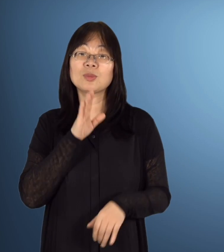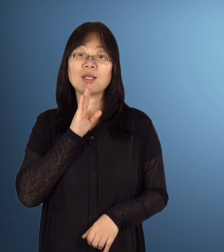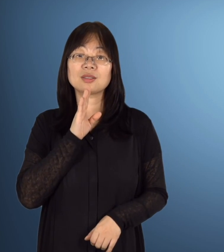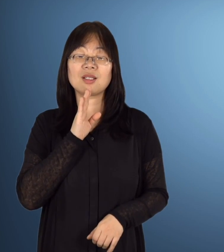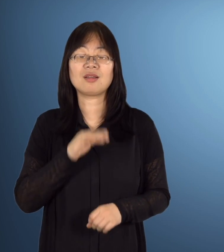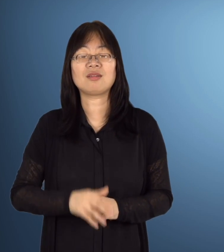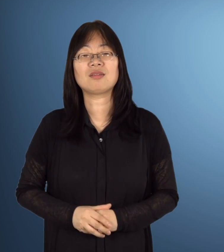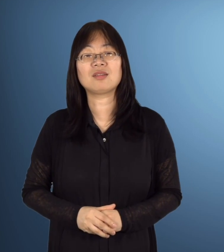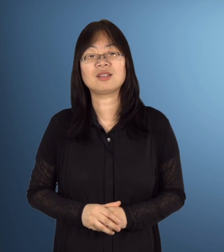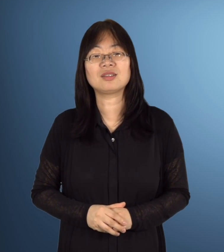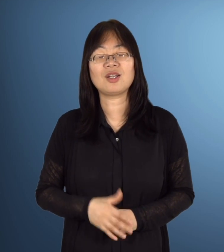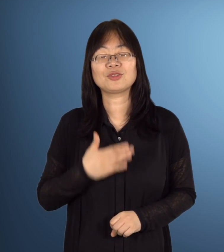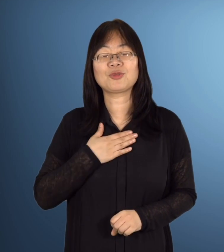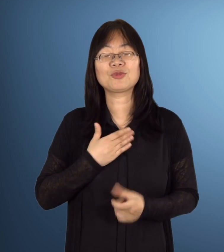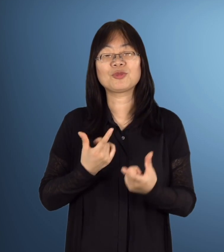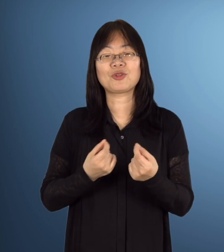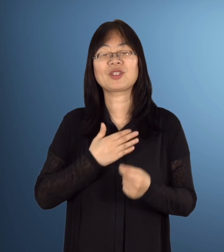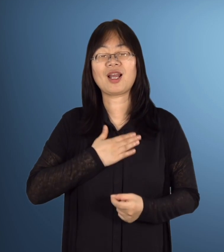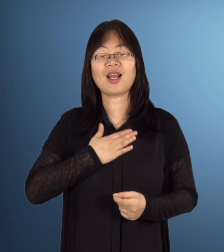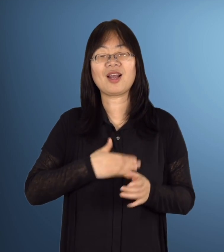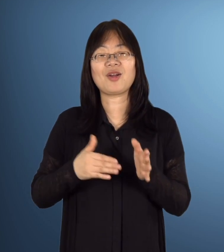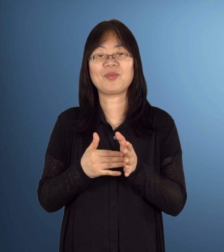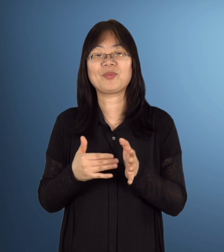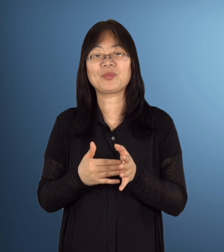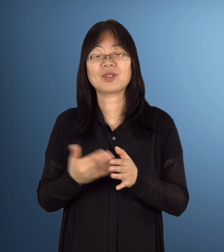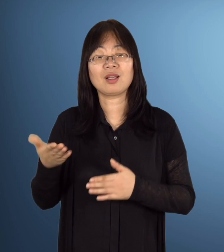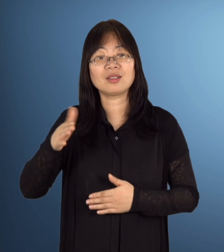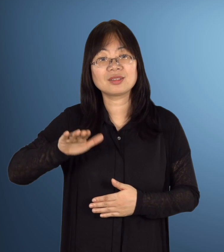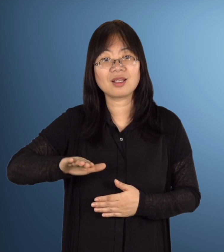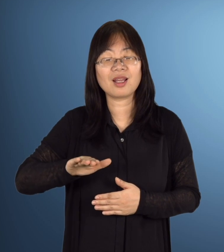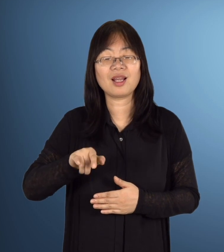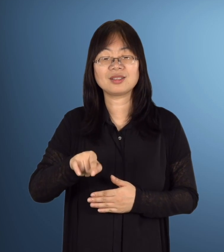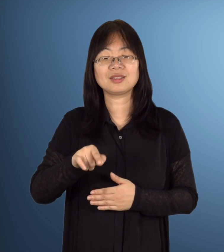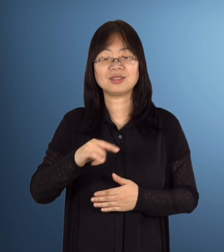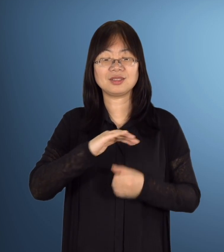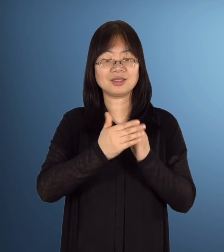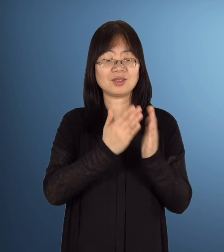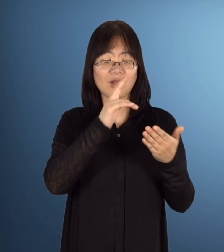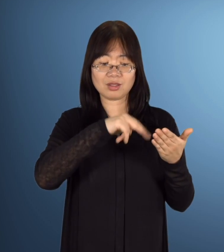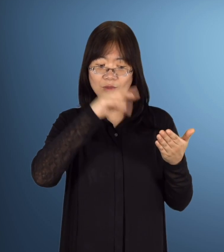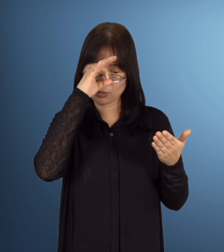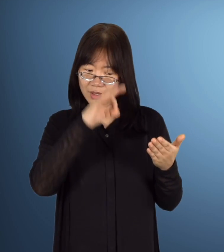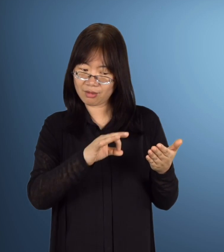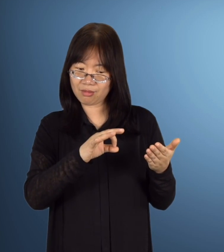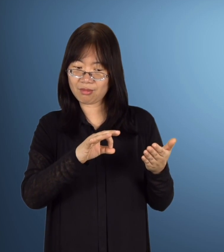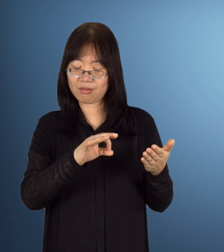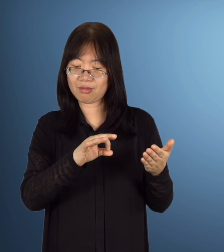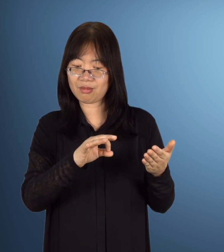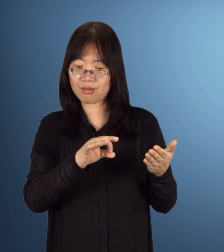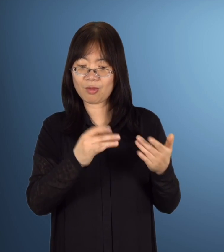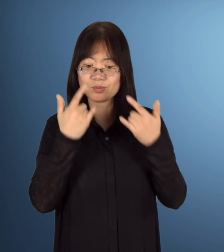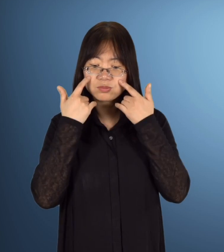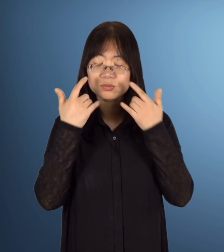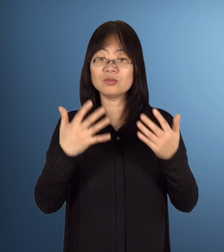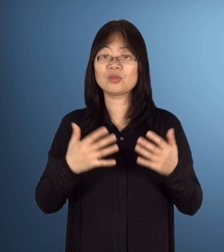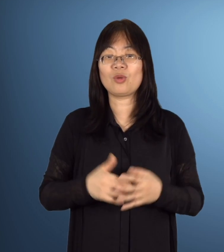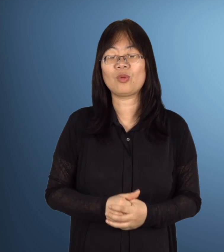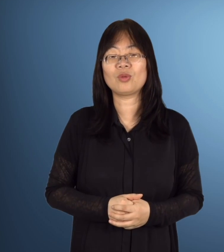여러분? 예, 저도 그렇게 알고 있어요. 그런데 이 본문만 보면